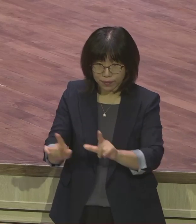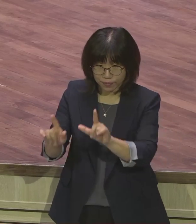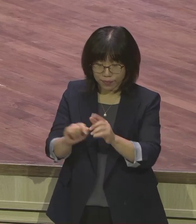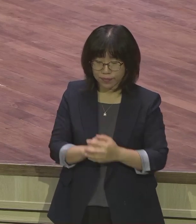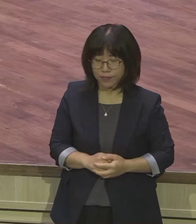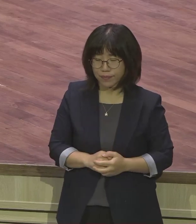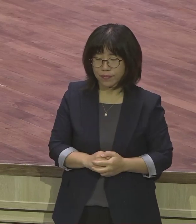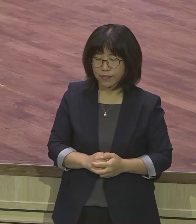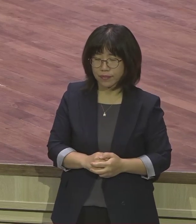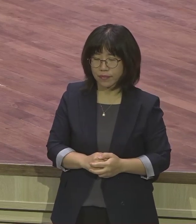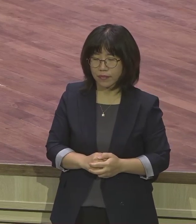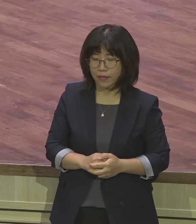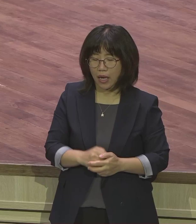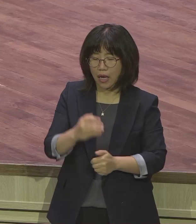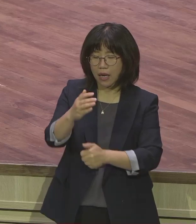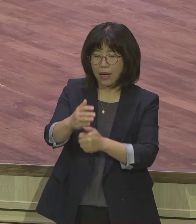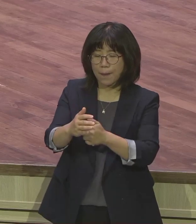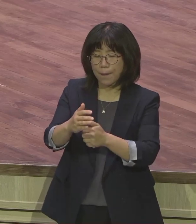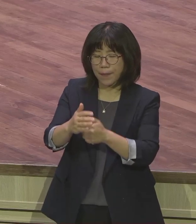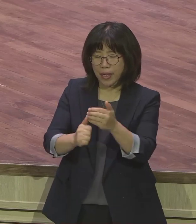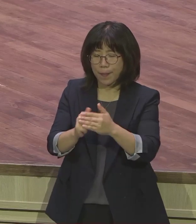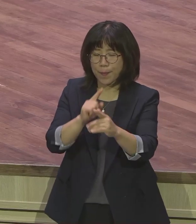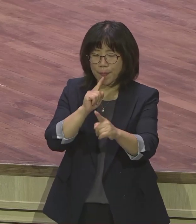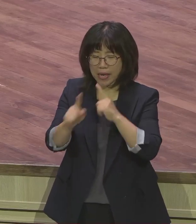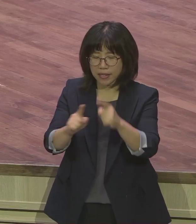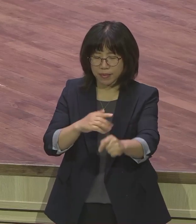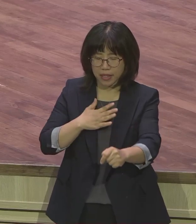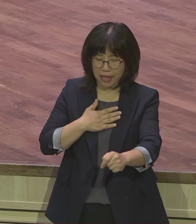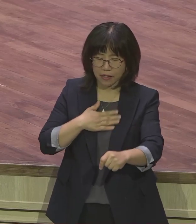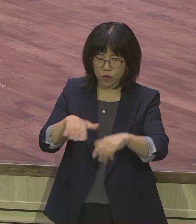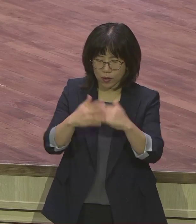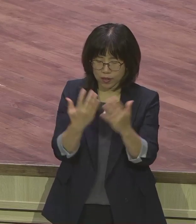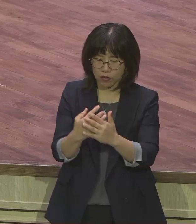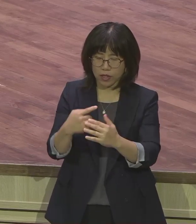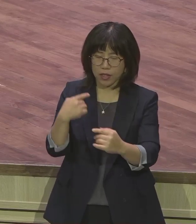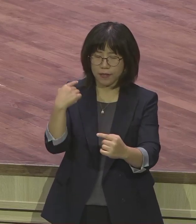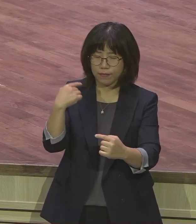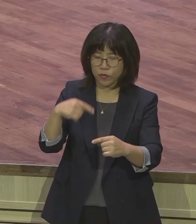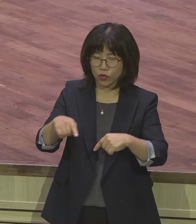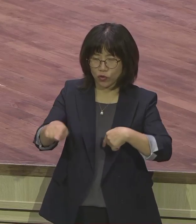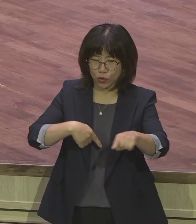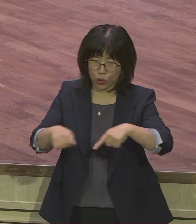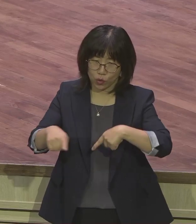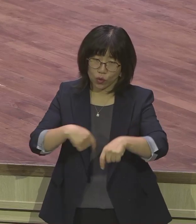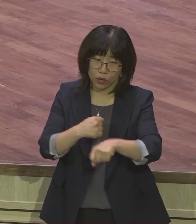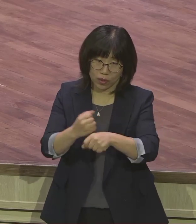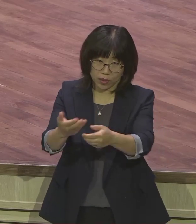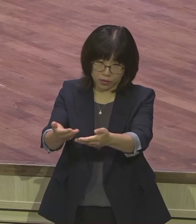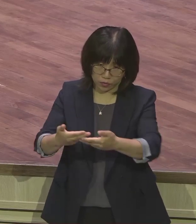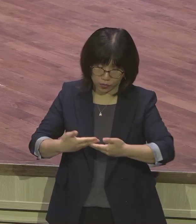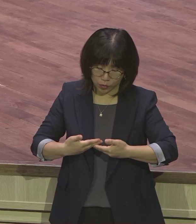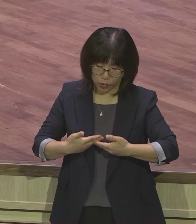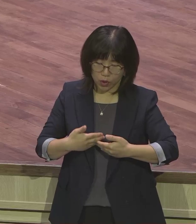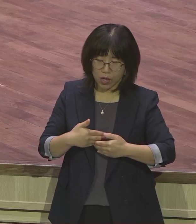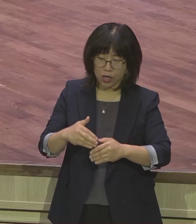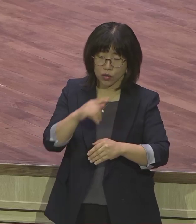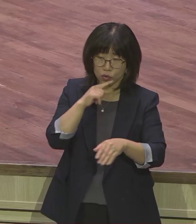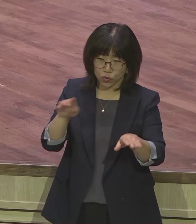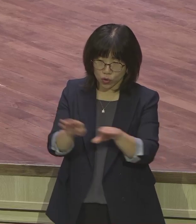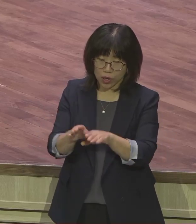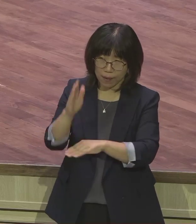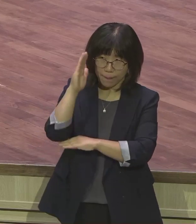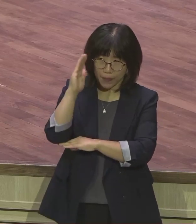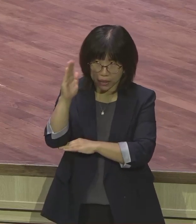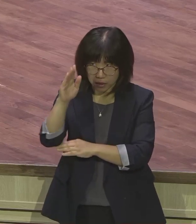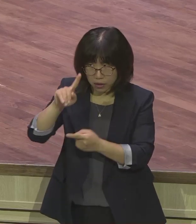말씀이 주도하는 삶 말씀이 주도합니까 강단 말씀 잡고 아 말씀 이랬는데